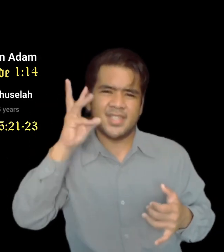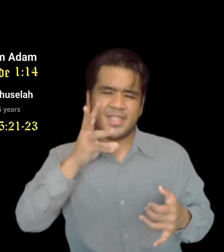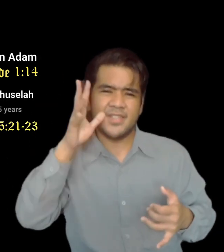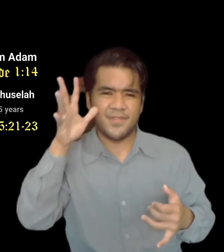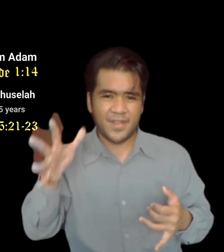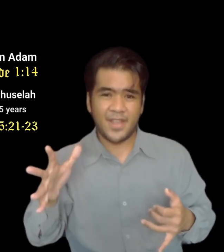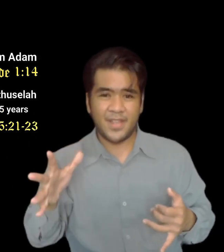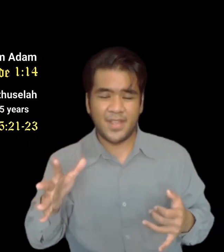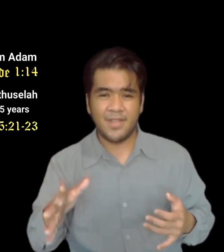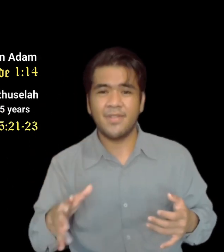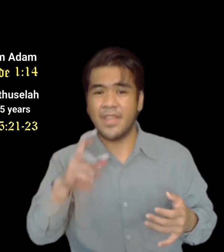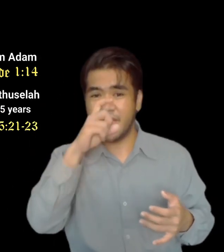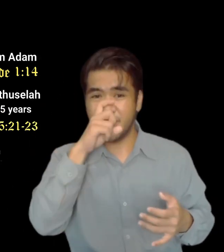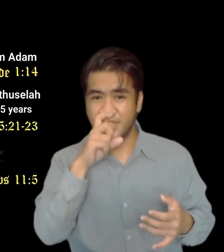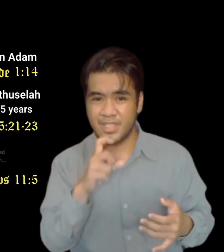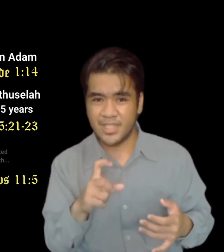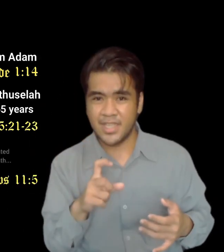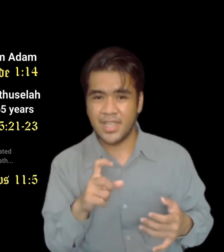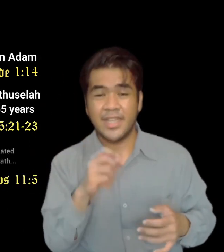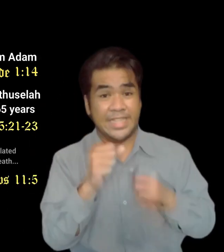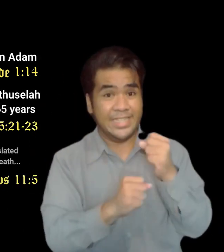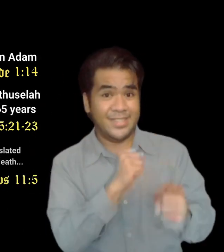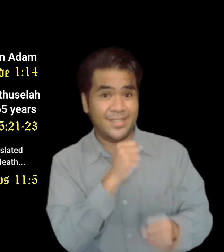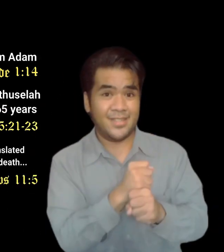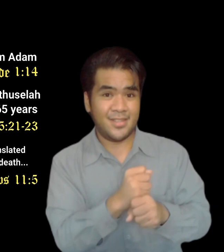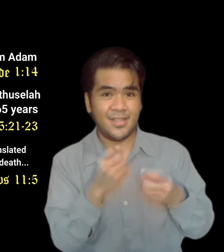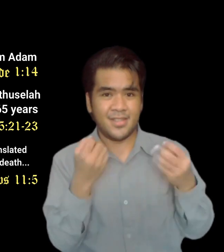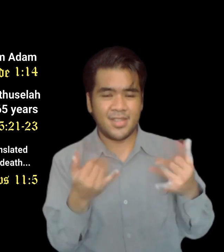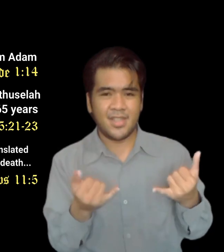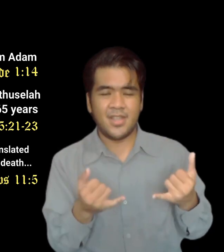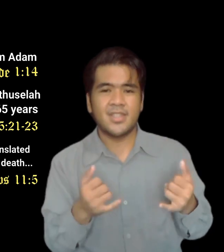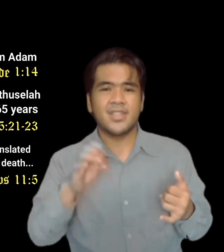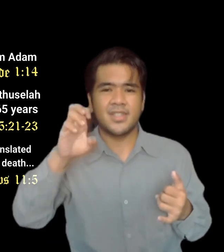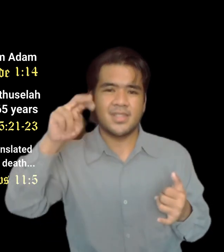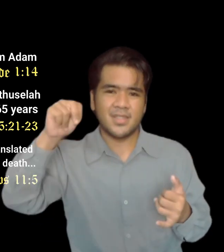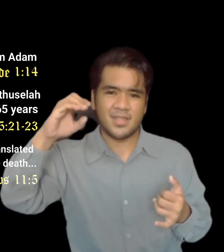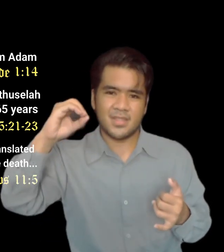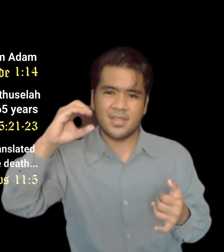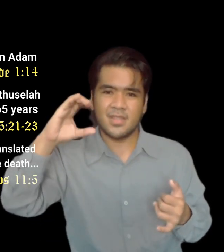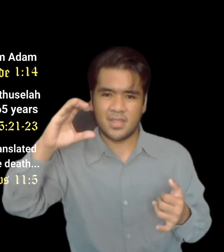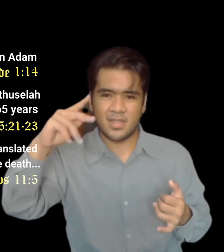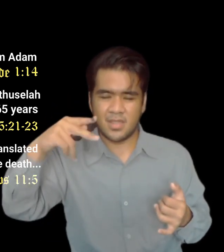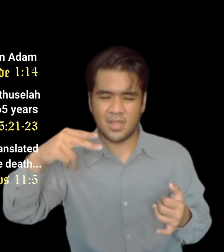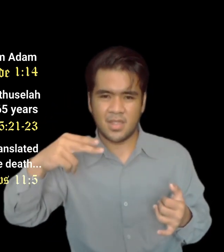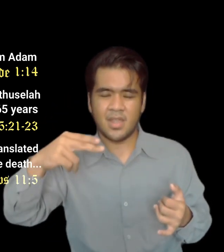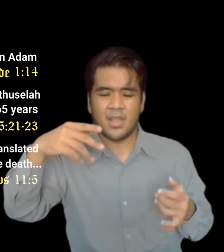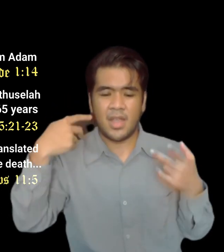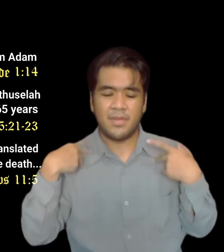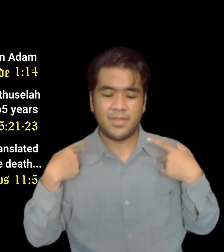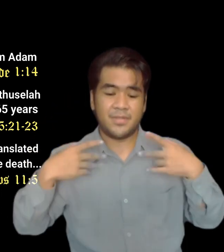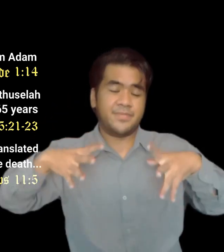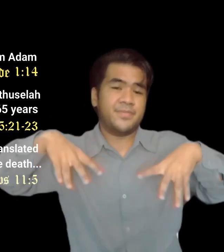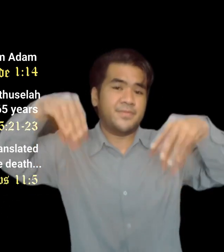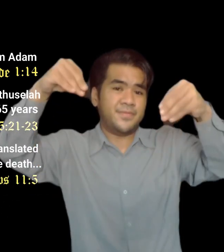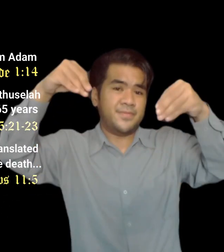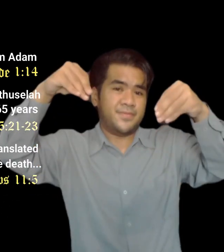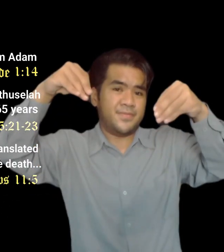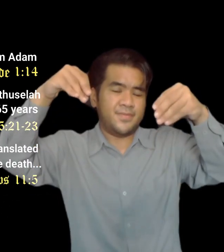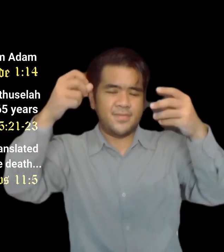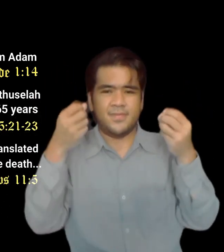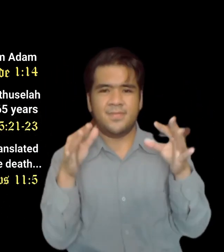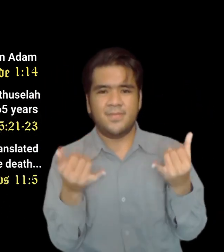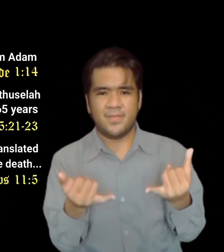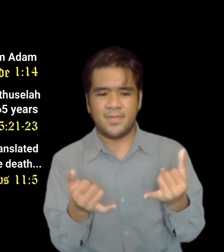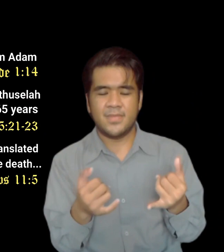ay nabuhay ng 365 na taon at dahil sa kanyang pananampalataya, si Enoch ay hindi nakaranas ng kamatayan at hindi na siya